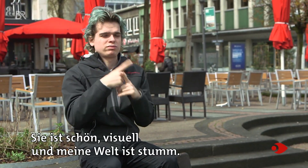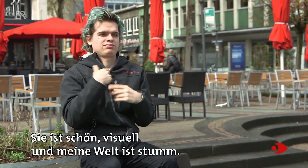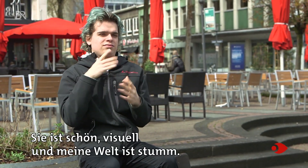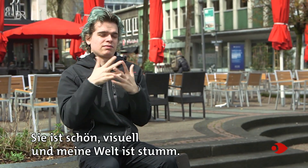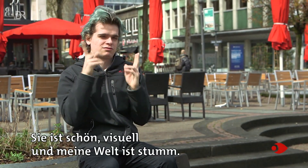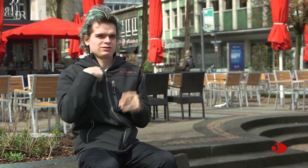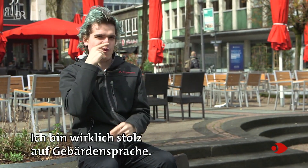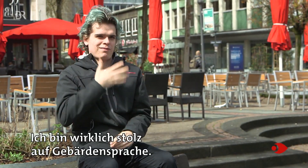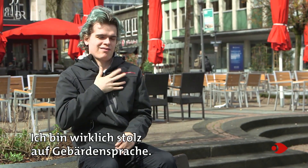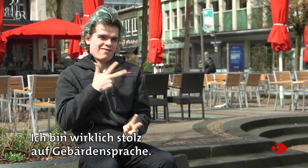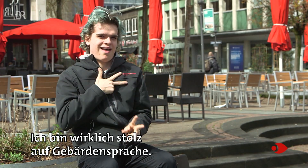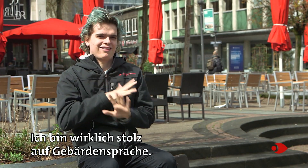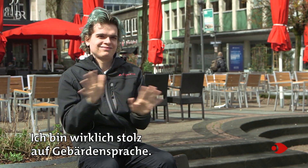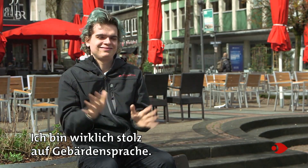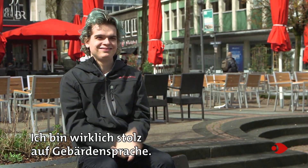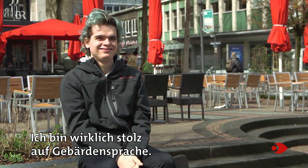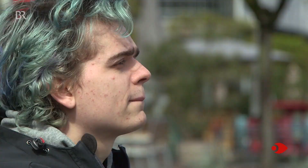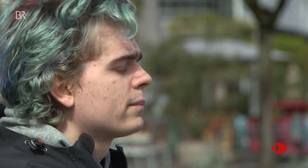Welt ist stumm. Ich bin wirklich stolz auf Gebärdensprache.